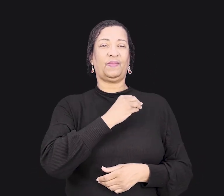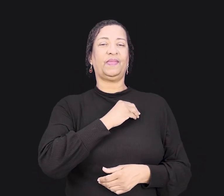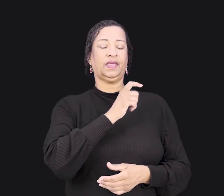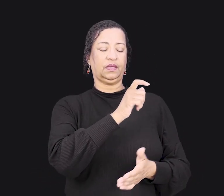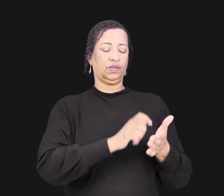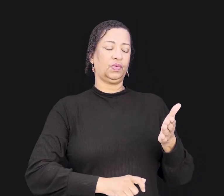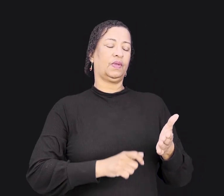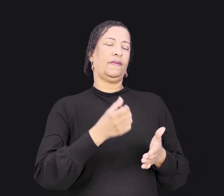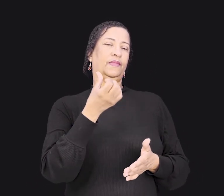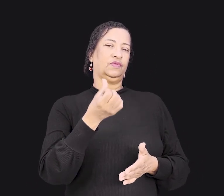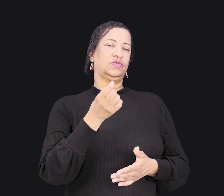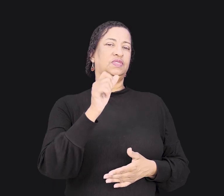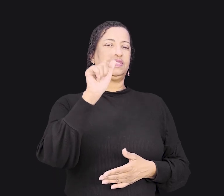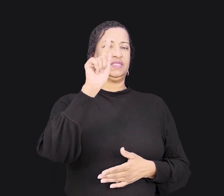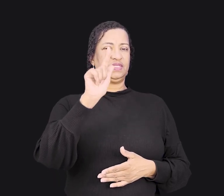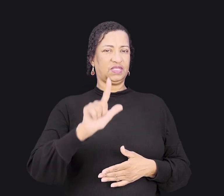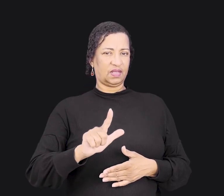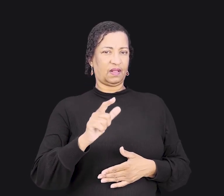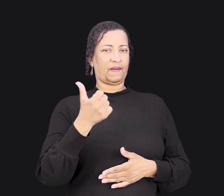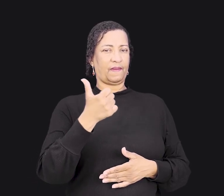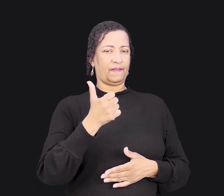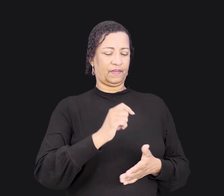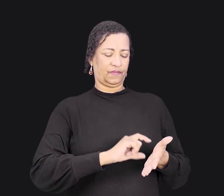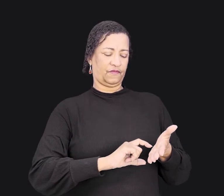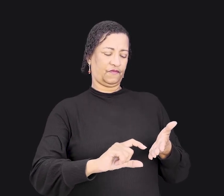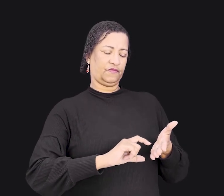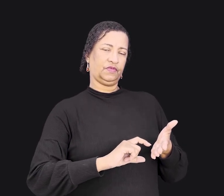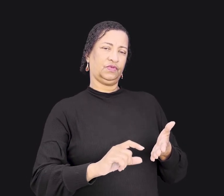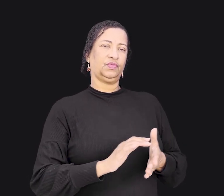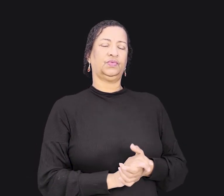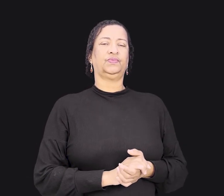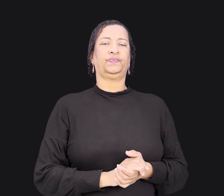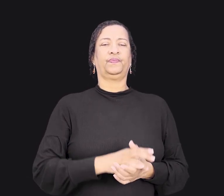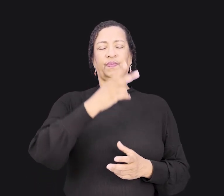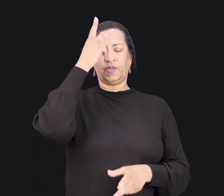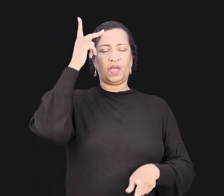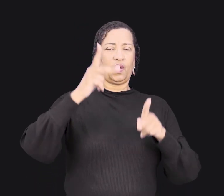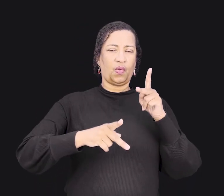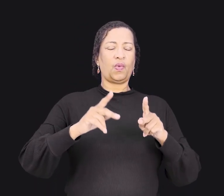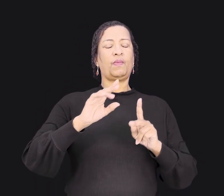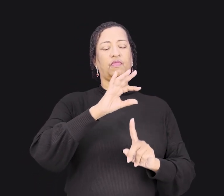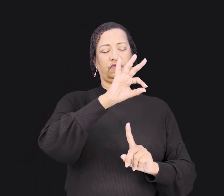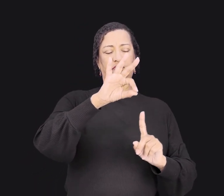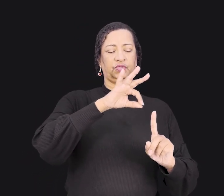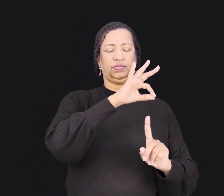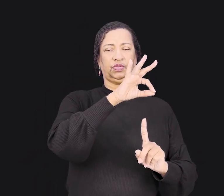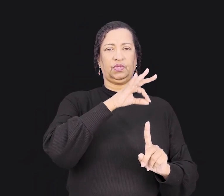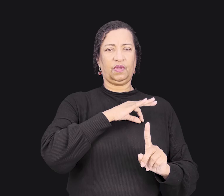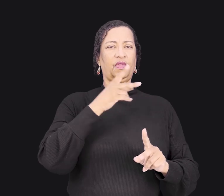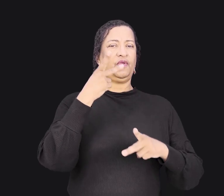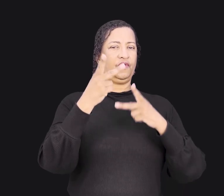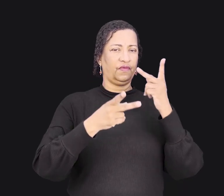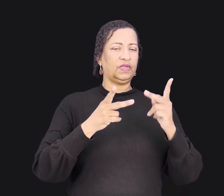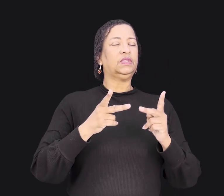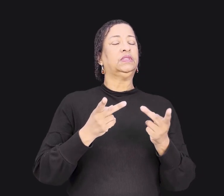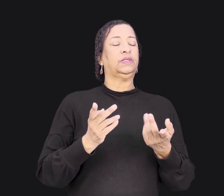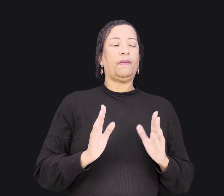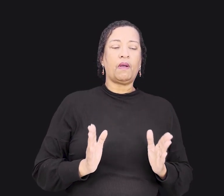6 de Gálatas, nos primeiros versículos. O povo espiritual é instruído a restaurar o crente que caiu com